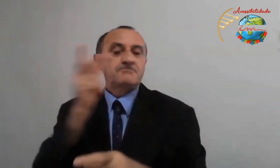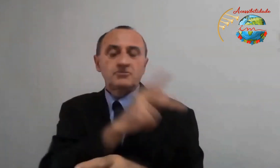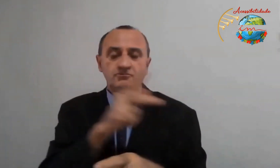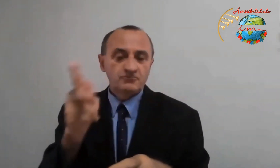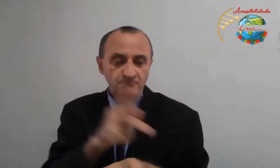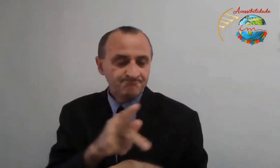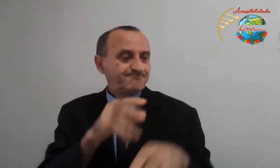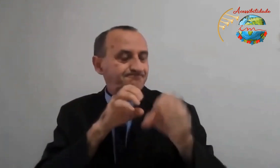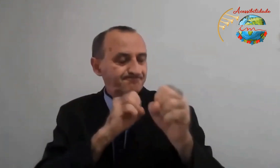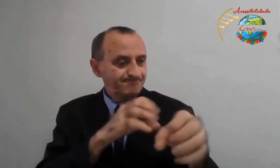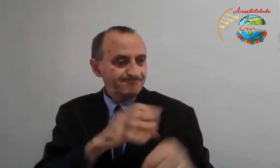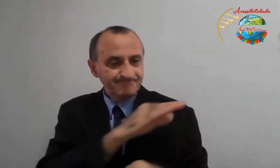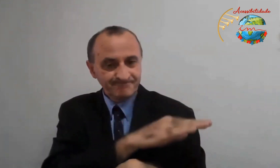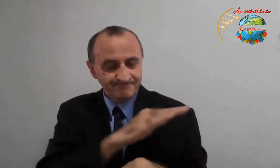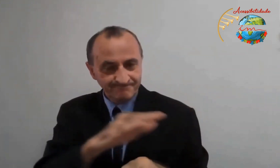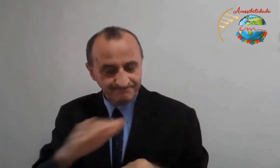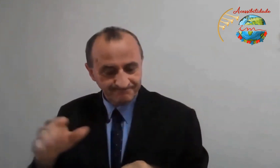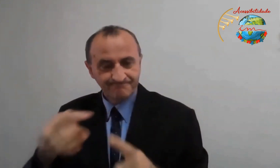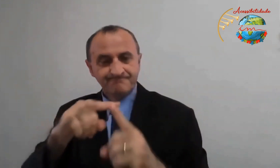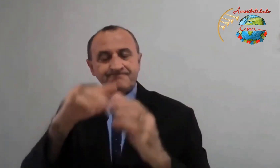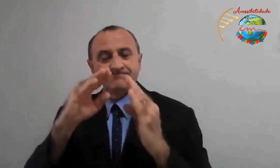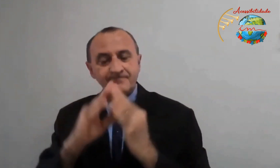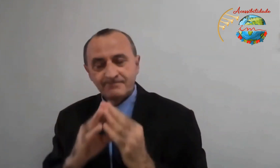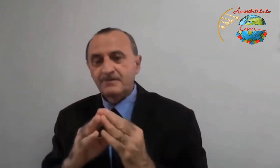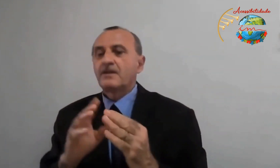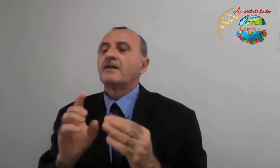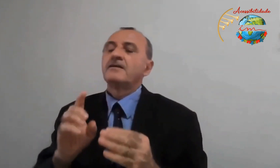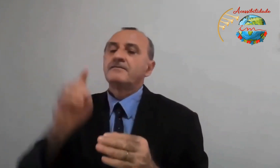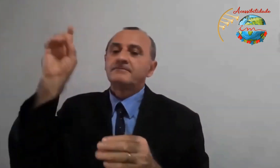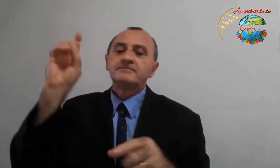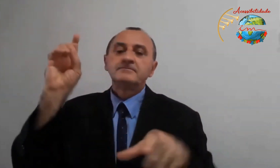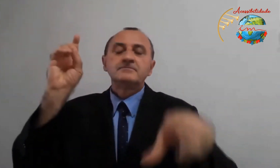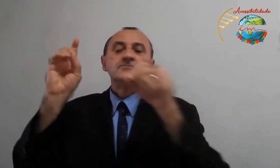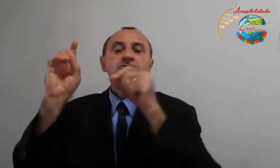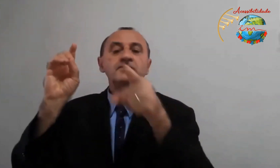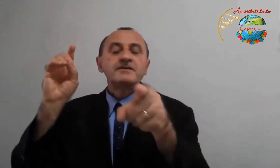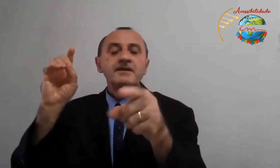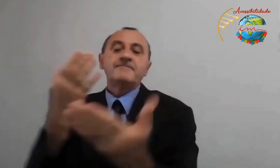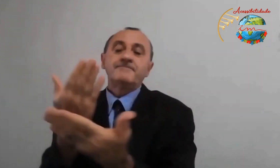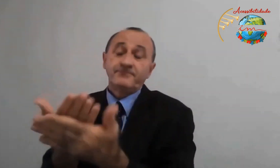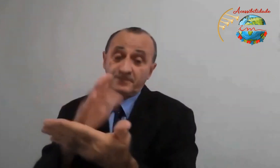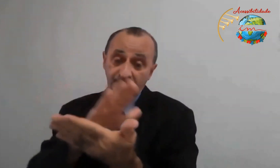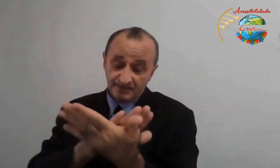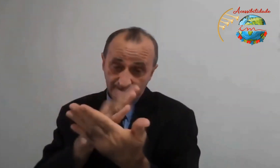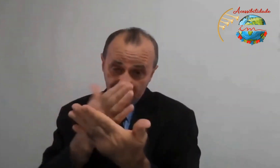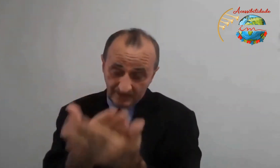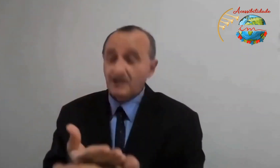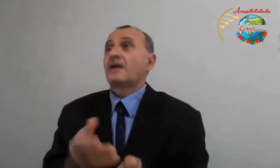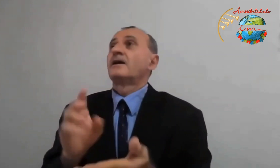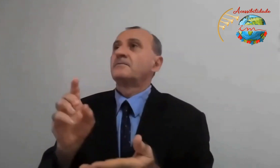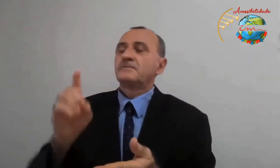chamou uma professora para dar aula para as crianças, chamado profético, a você para